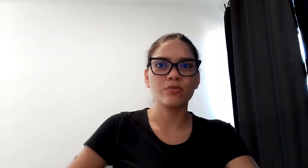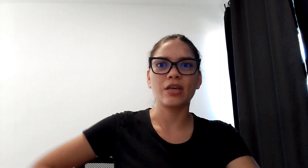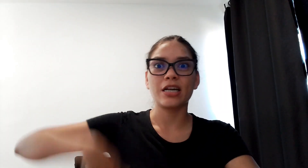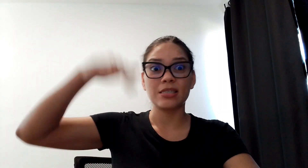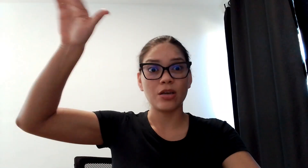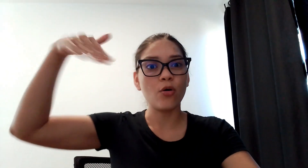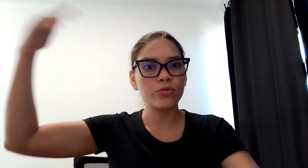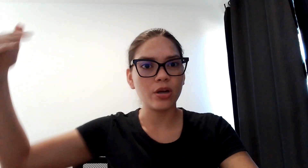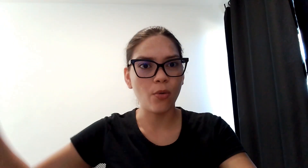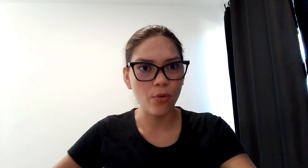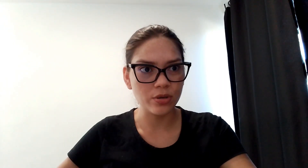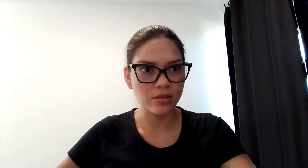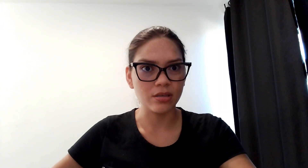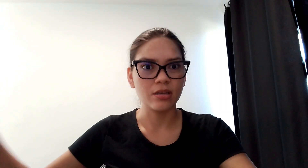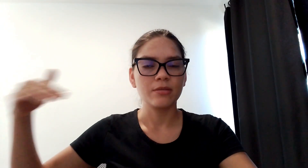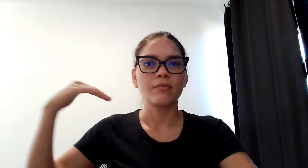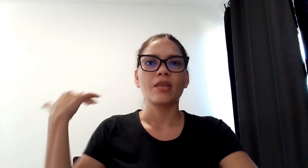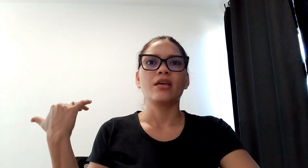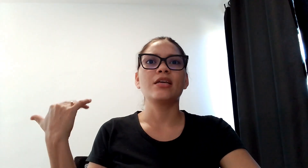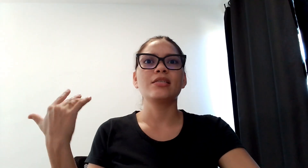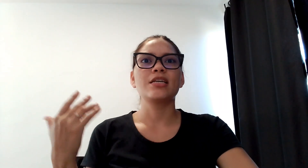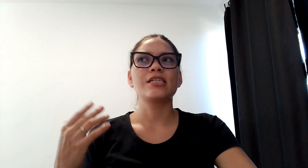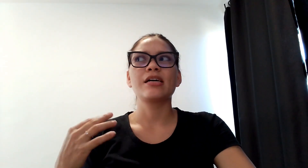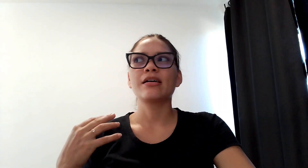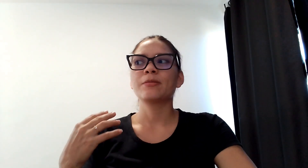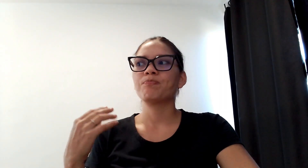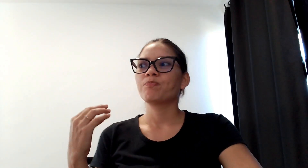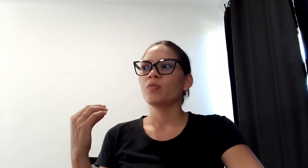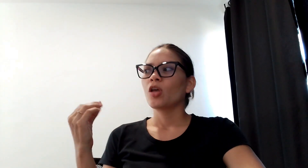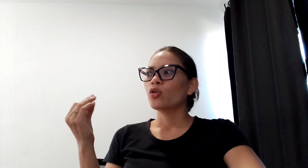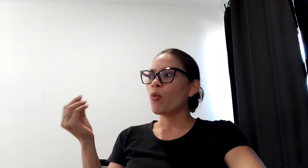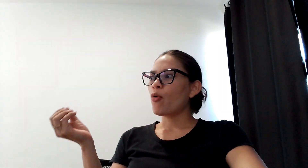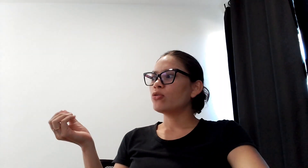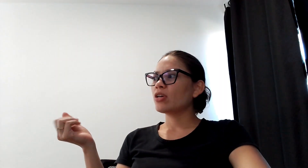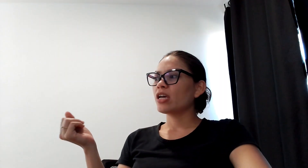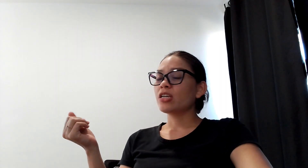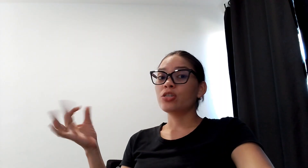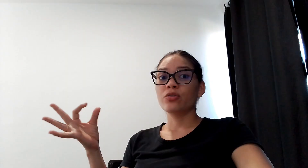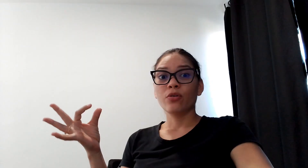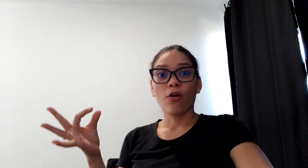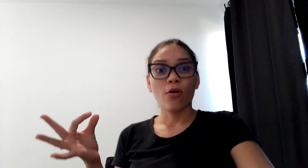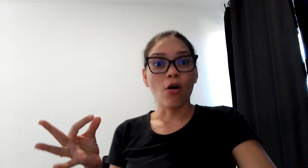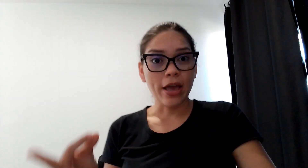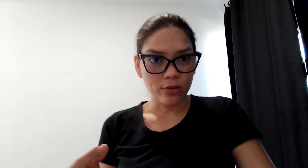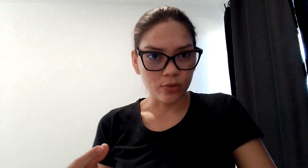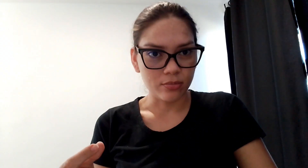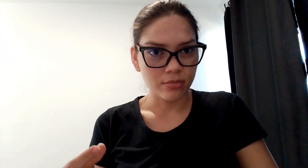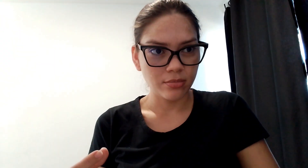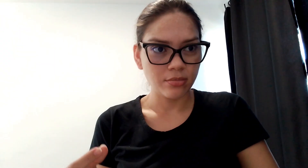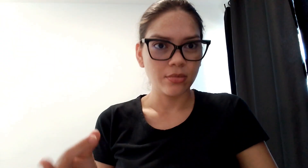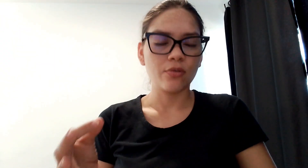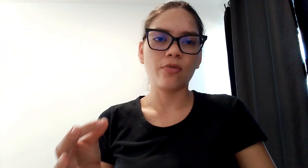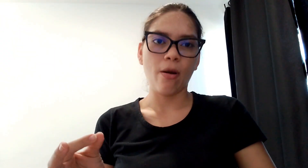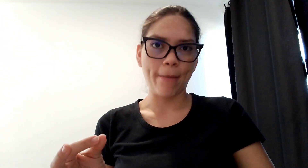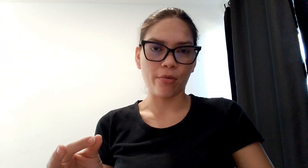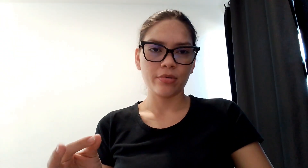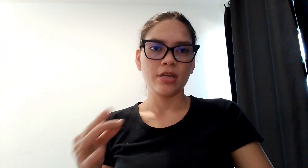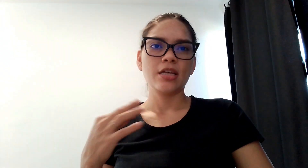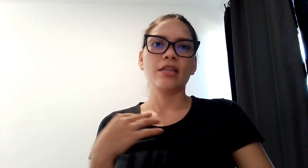queira dizer outra coisa e que seja num português correto, formal. Na